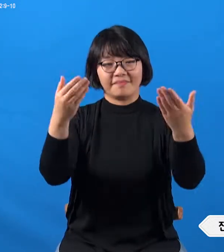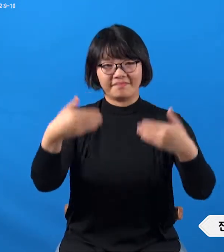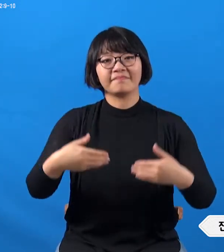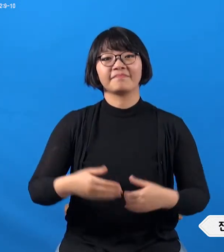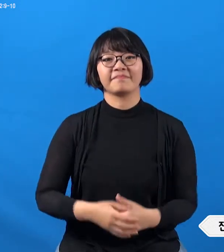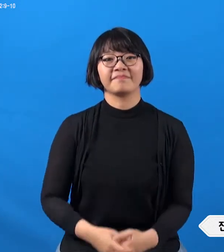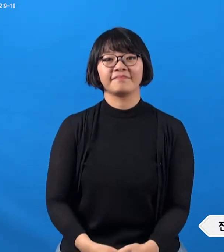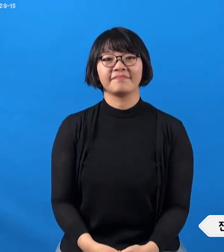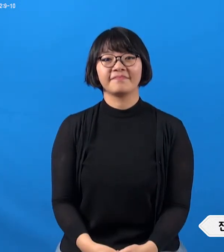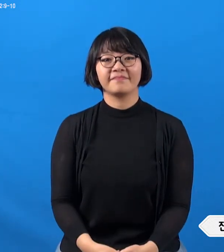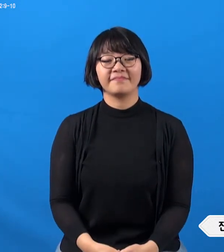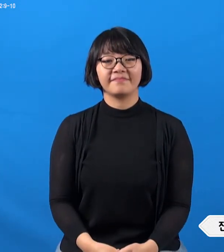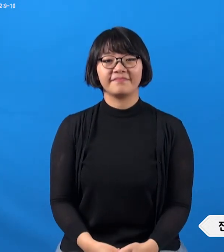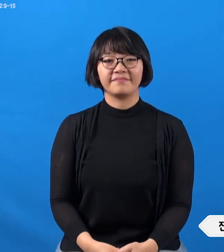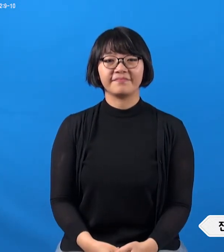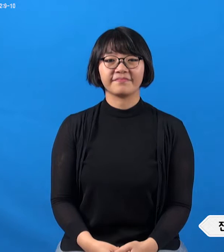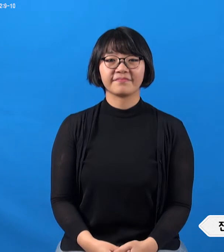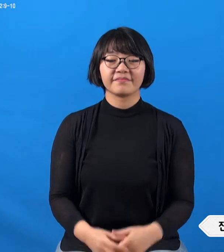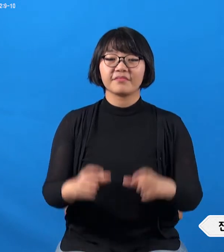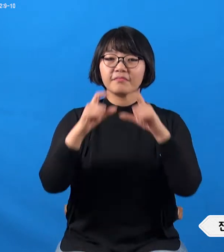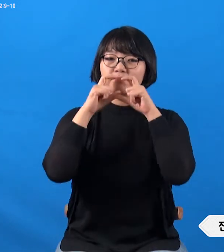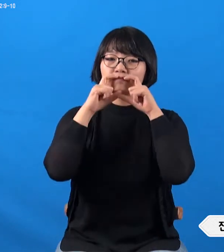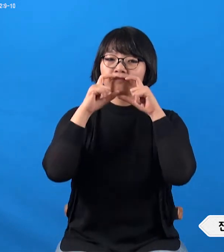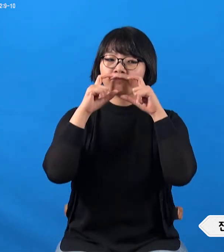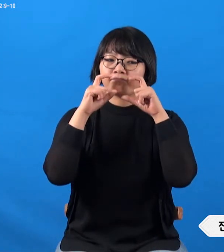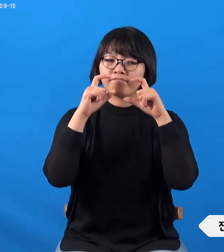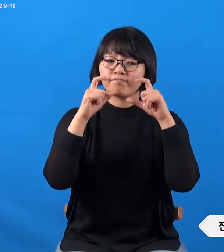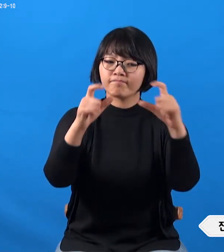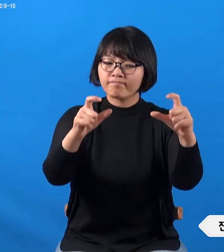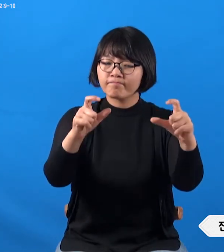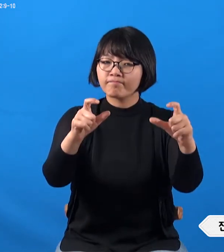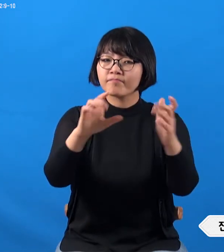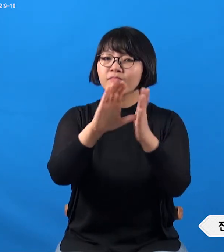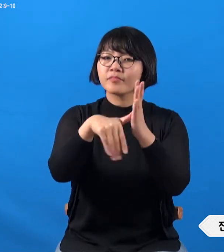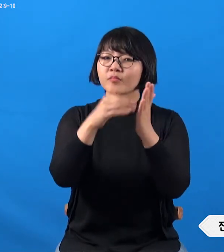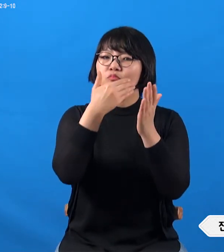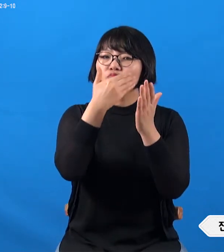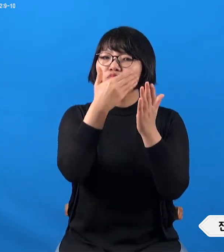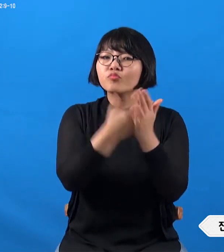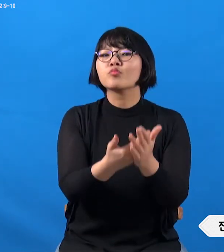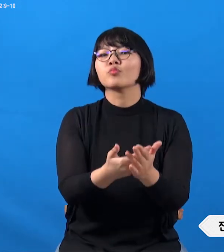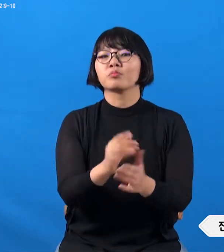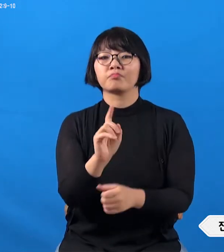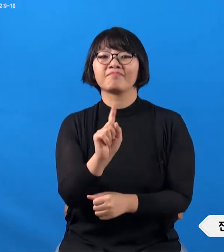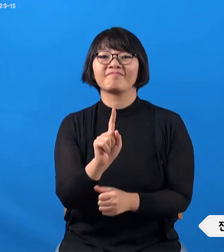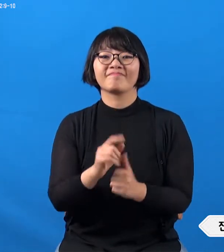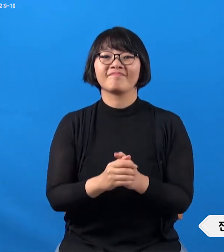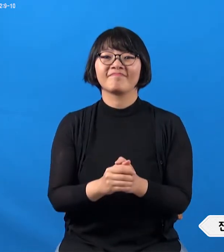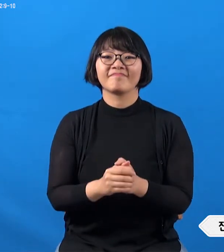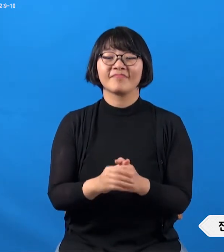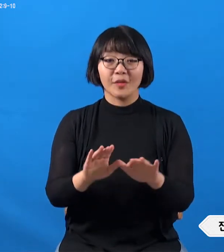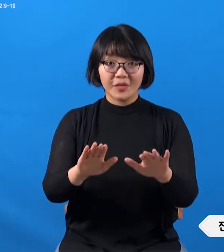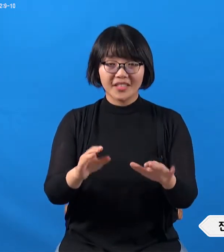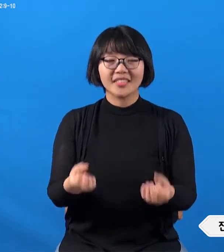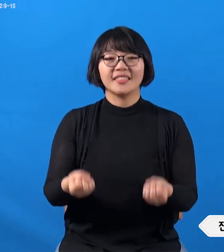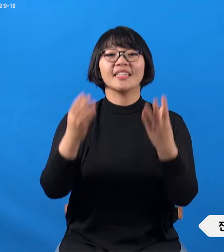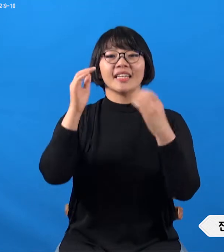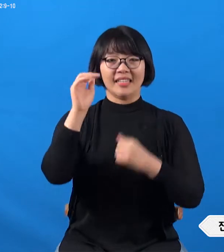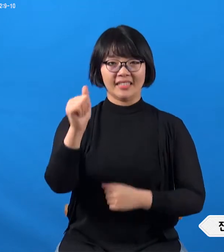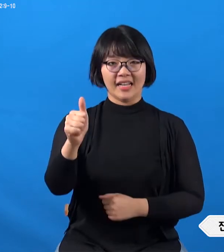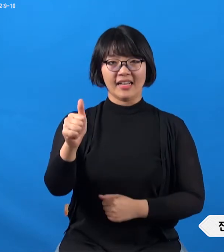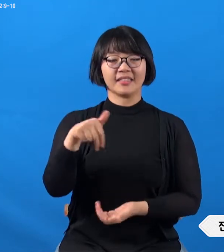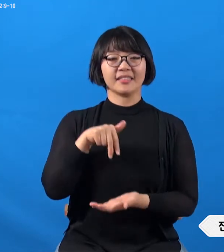말씀하고 계심을 봅니다. 그 선포의 가장 중요한 그림을 오늘